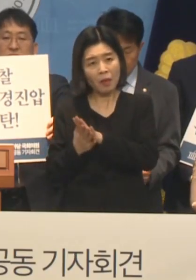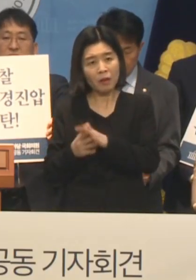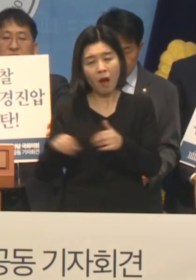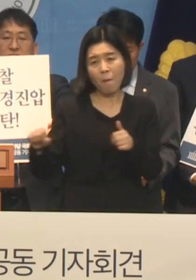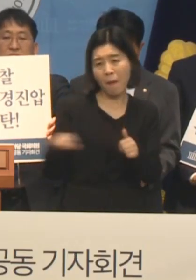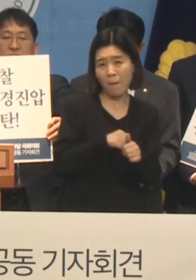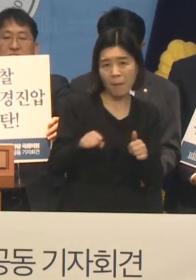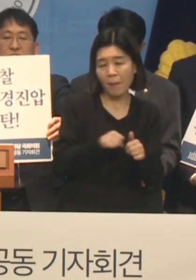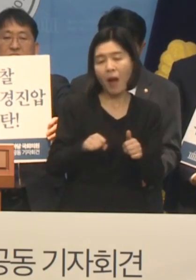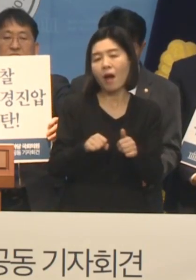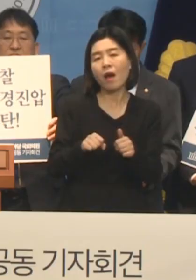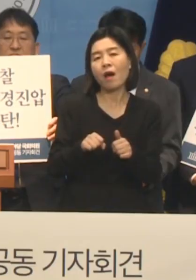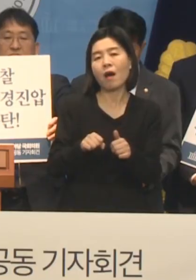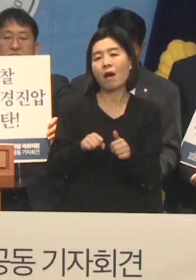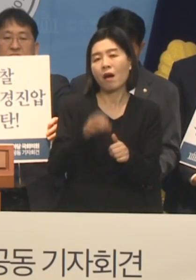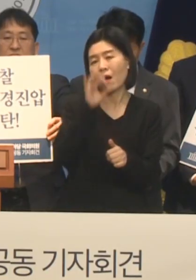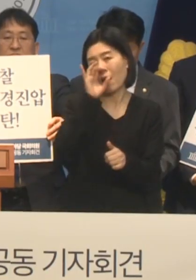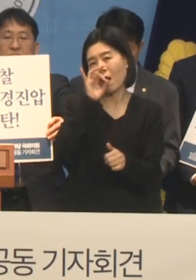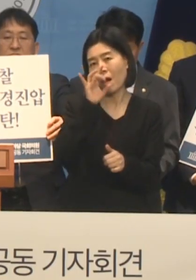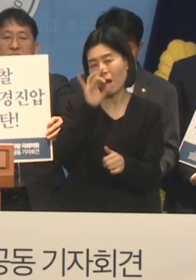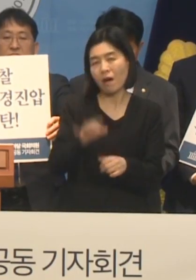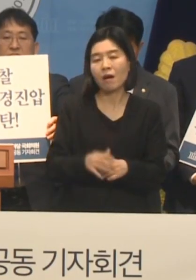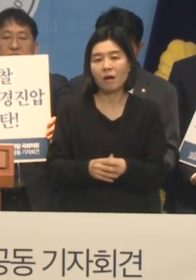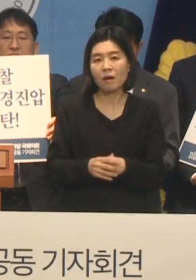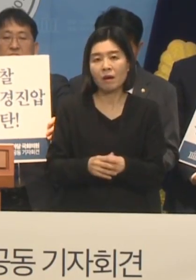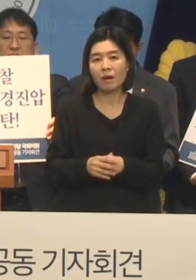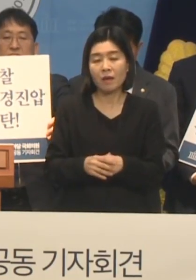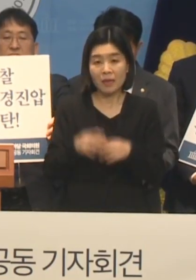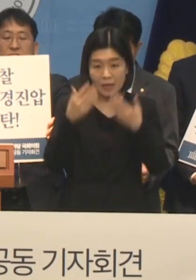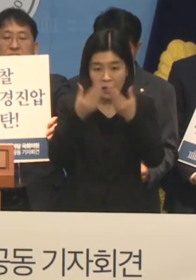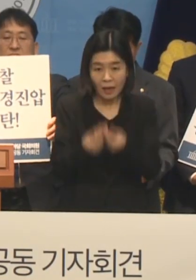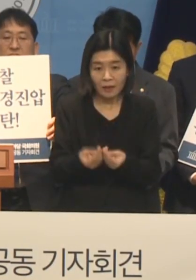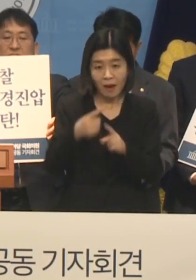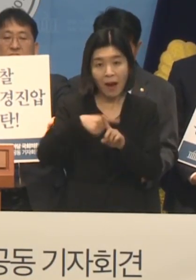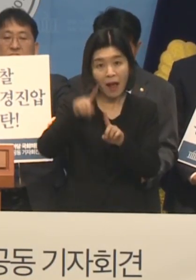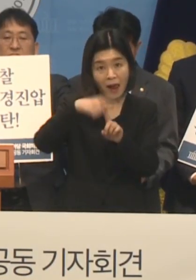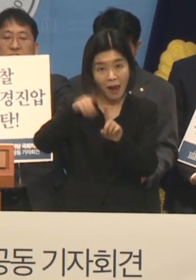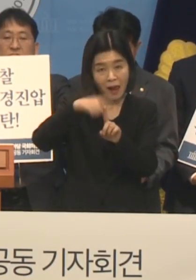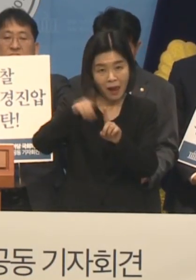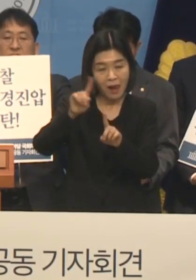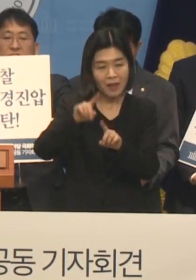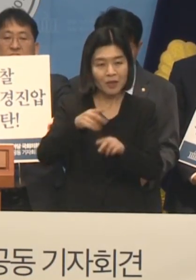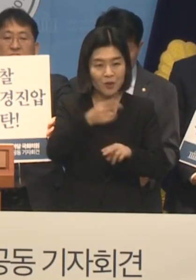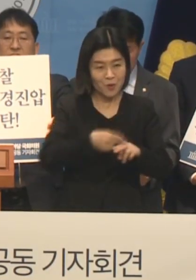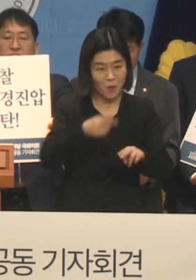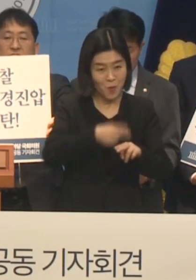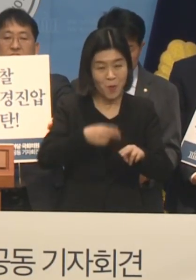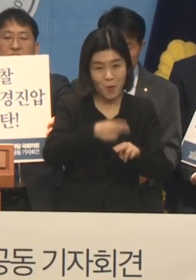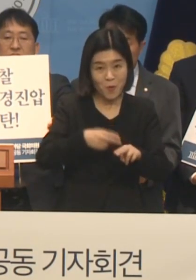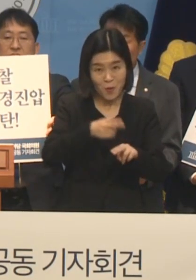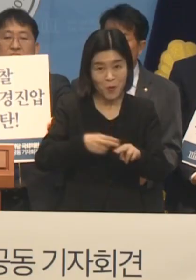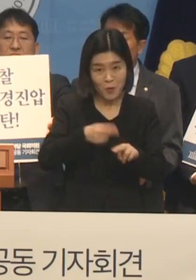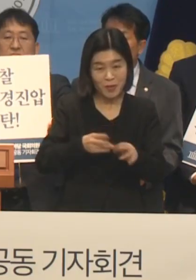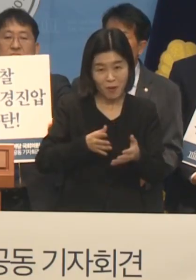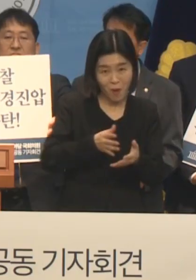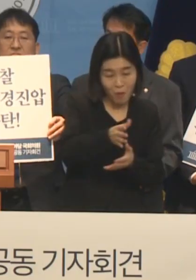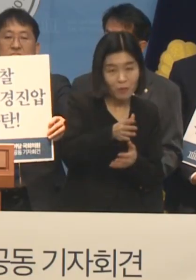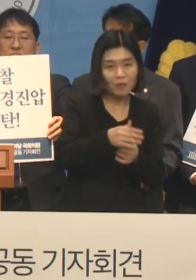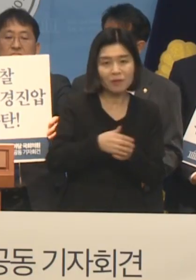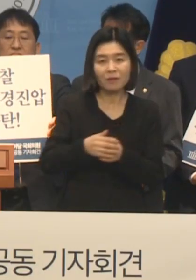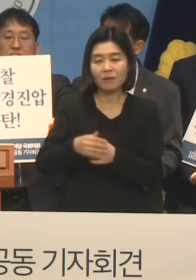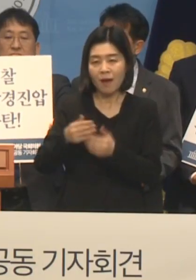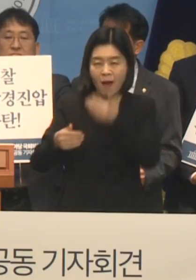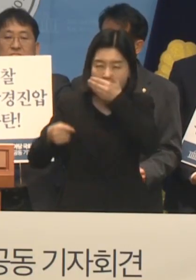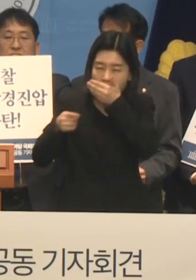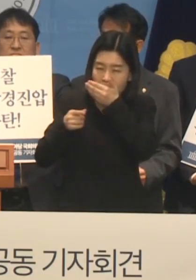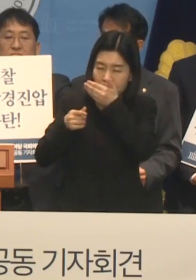몽둥이가 되어서는 안 되겠죠. 같은 칼이라도 훌륭한 요리사가 하는 것과 살인 강도가 하는 것이 다르다는 것과 마찬가지라고